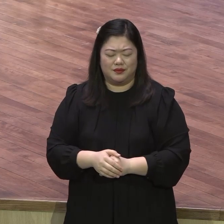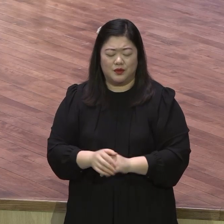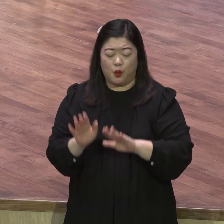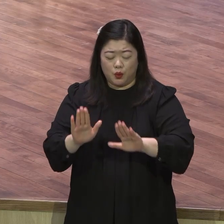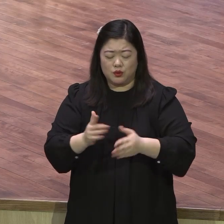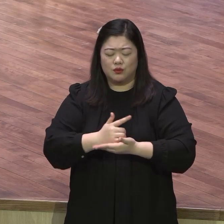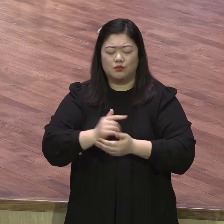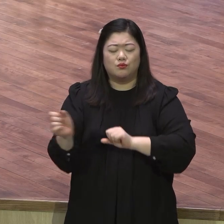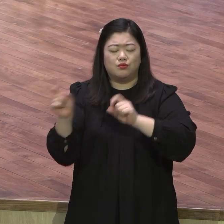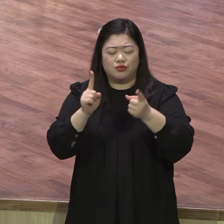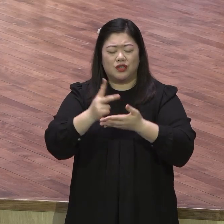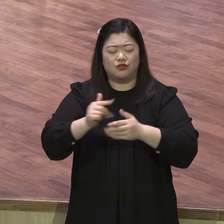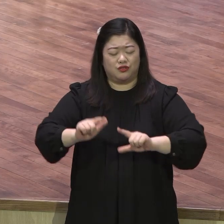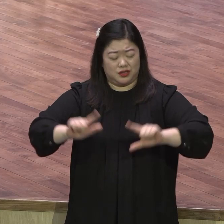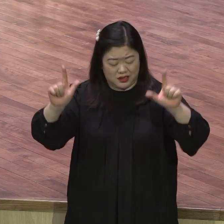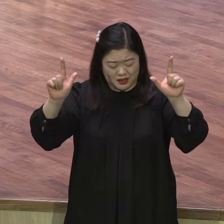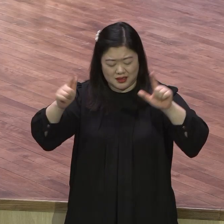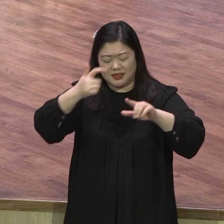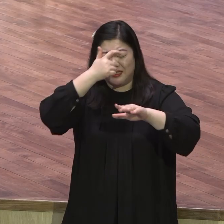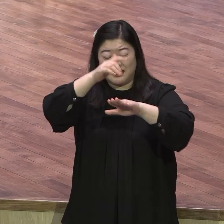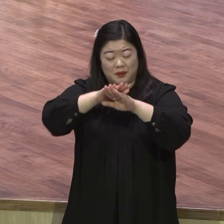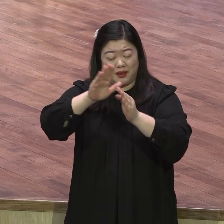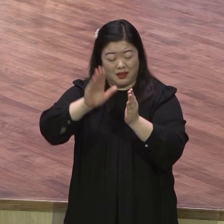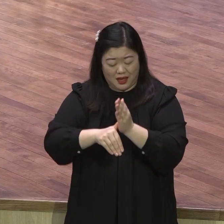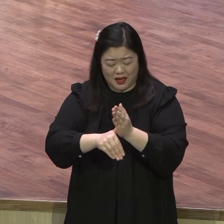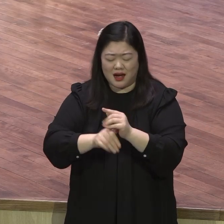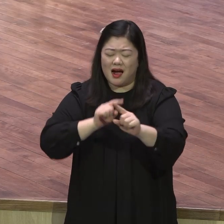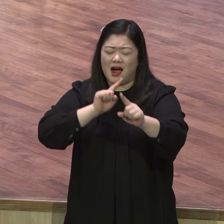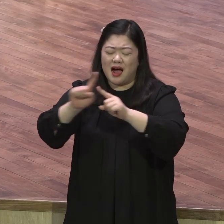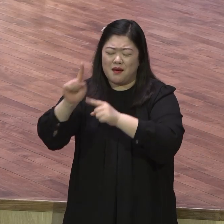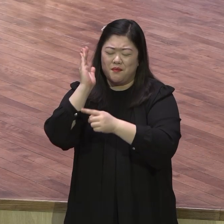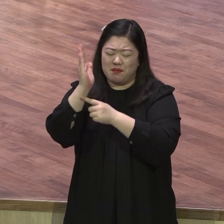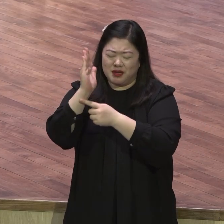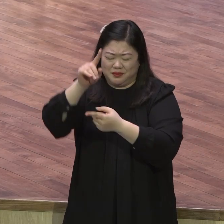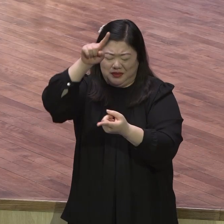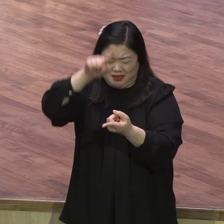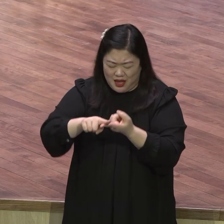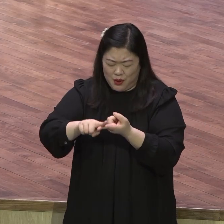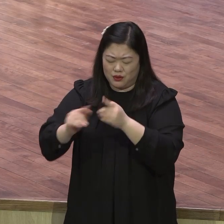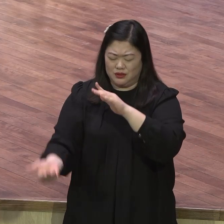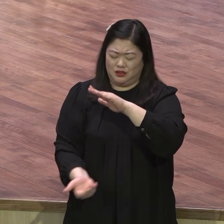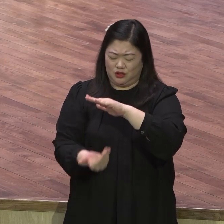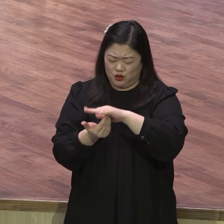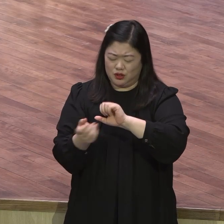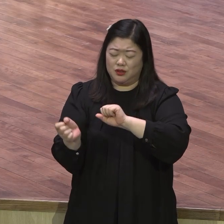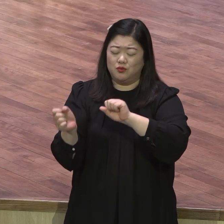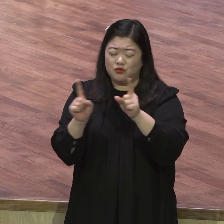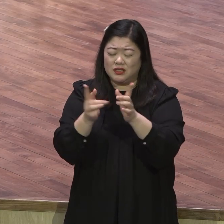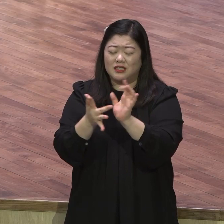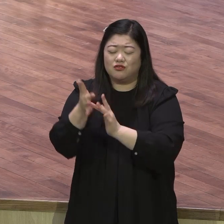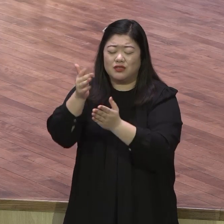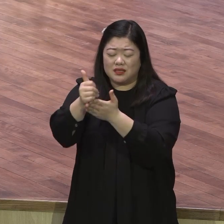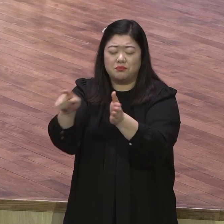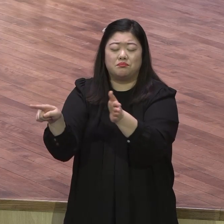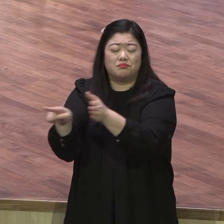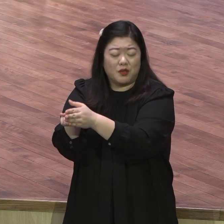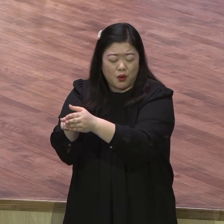모든 성도들 말씀대로 성취된 이 놀라운 비전 앞에서 모든 성도들이 먼저